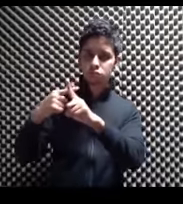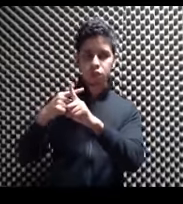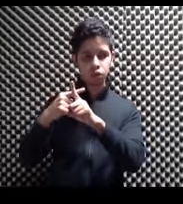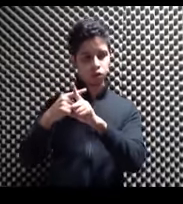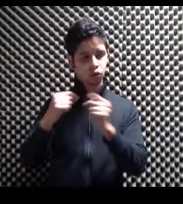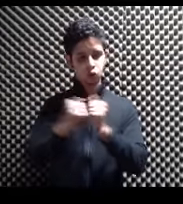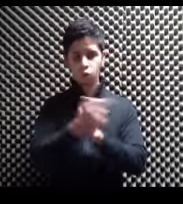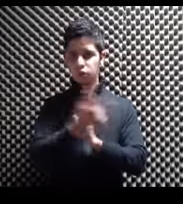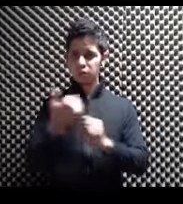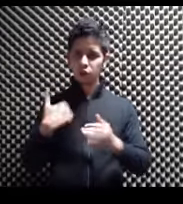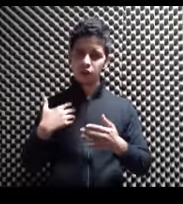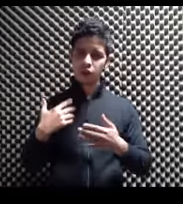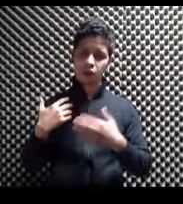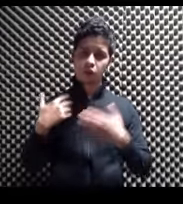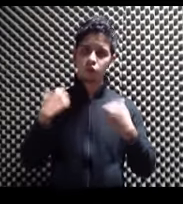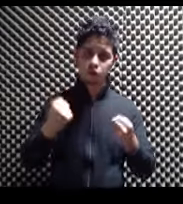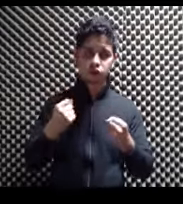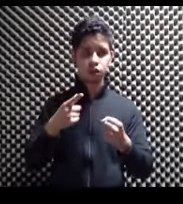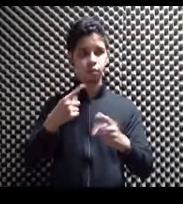Que... ¡Ay, qué chévere!